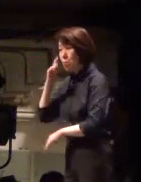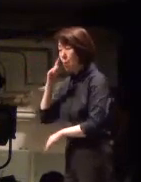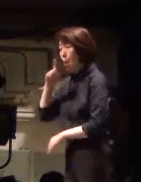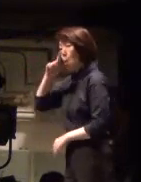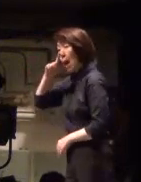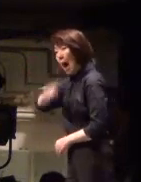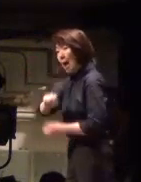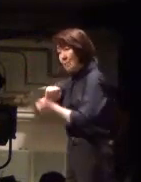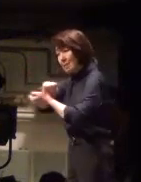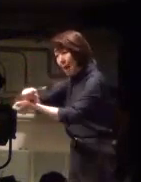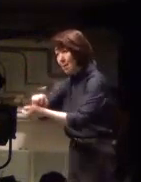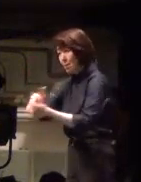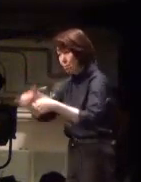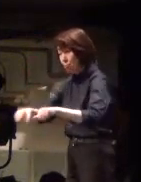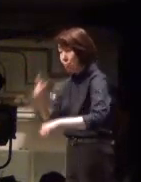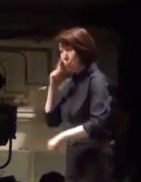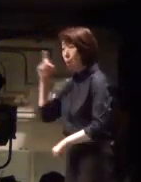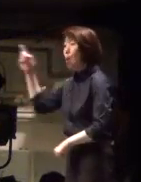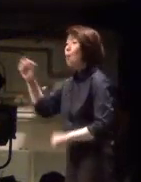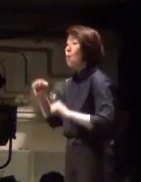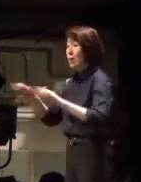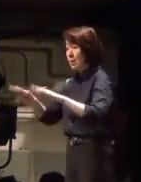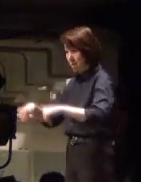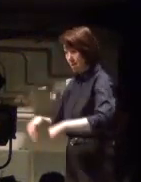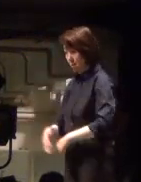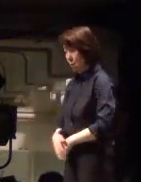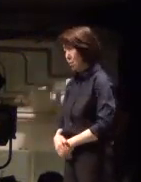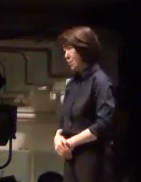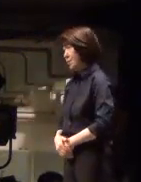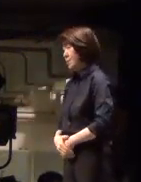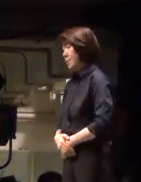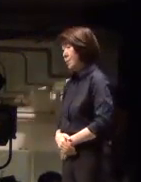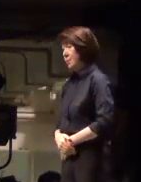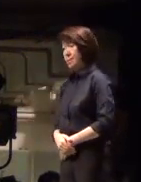と呼ぶべきことをやったわけです。